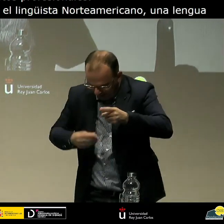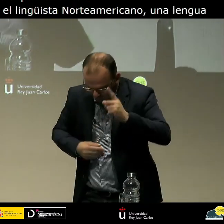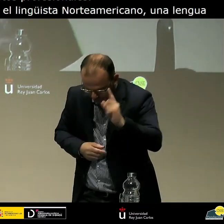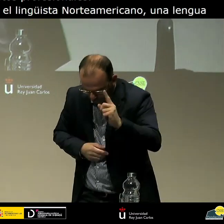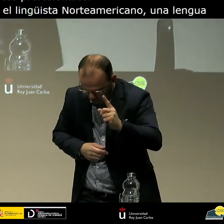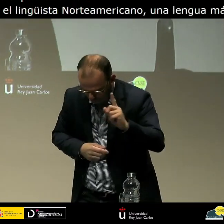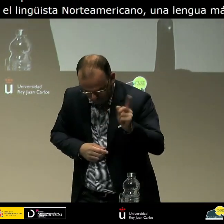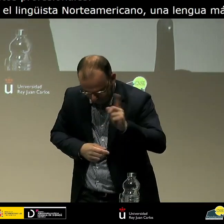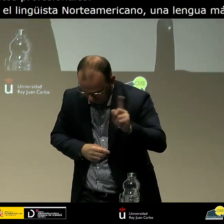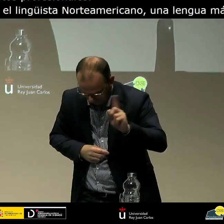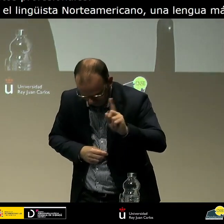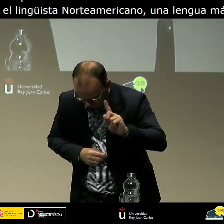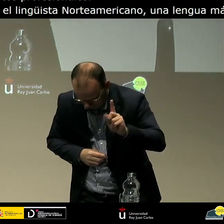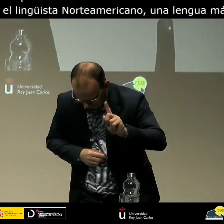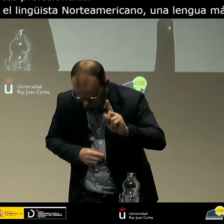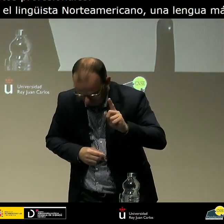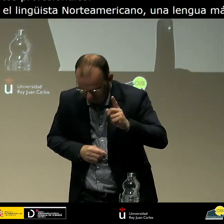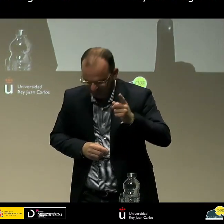ocurre.